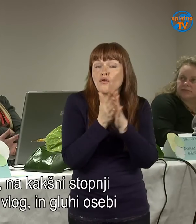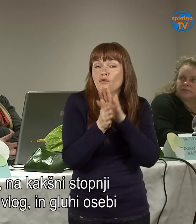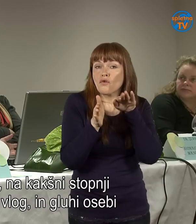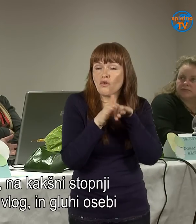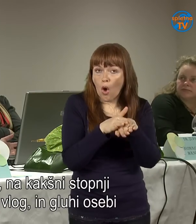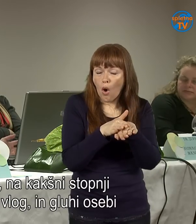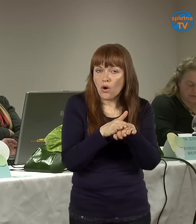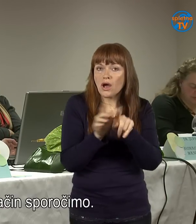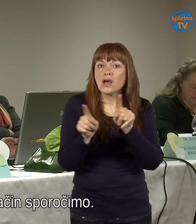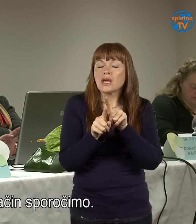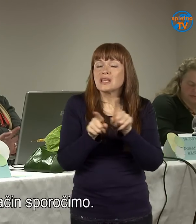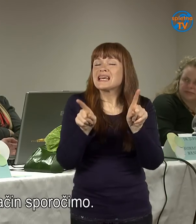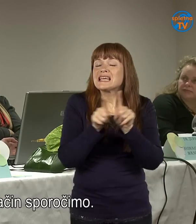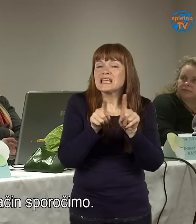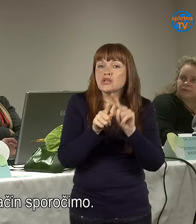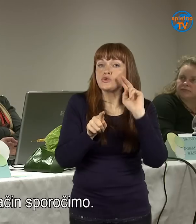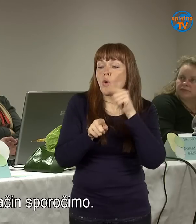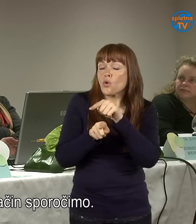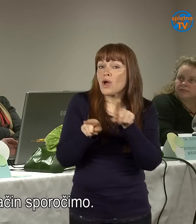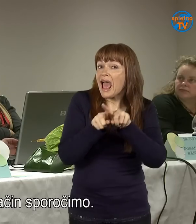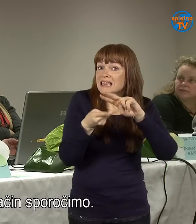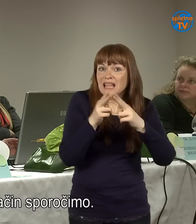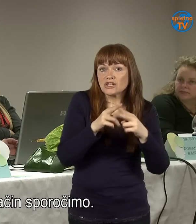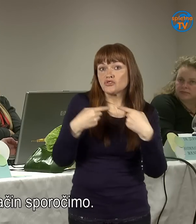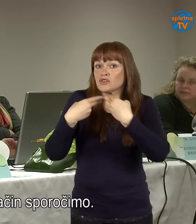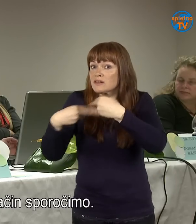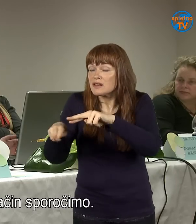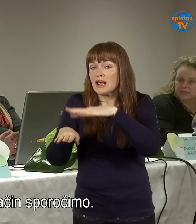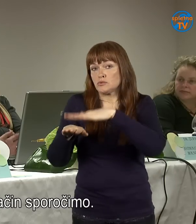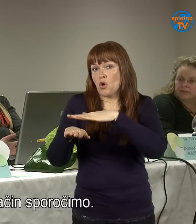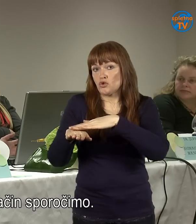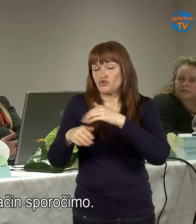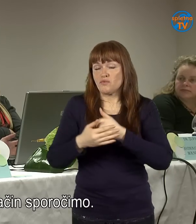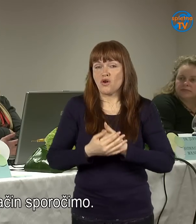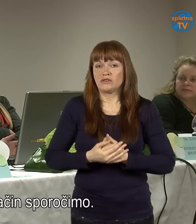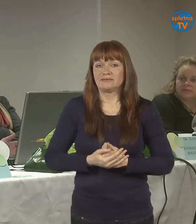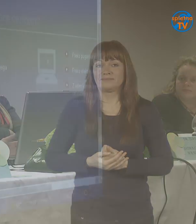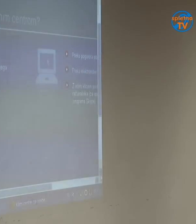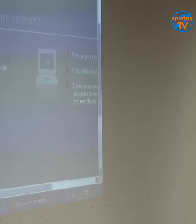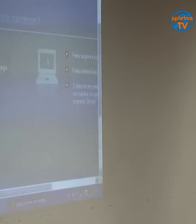vlog in gluhi osebi na enak način tudi sporočili.